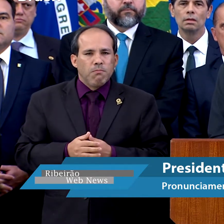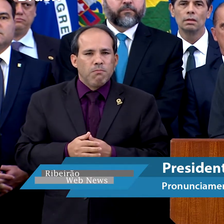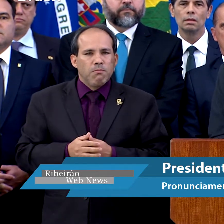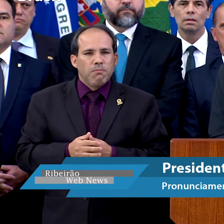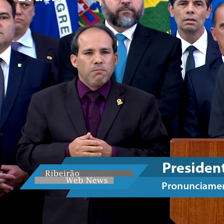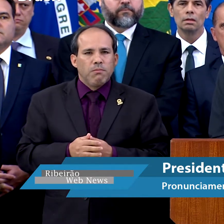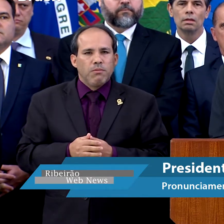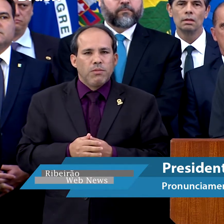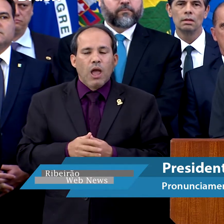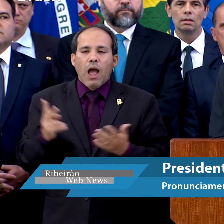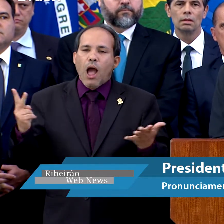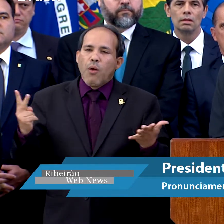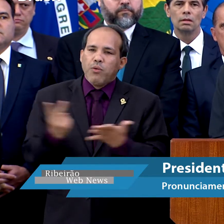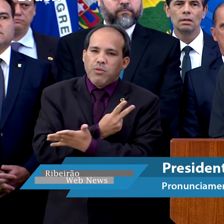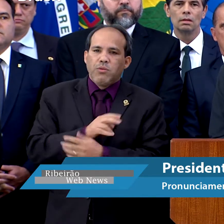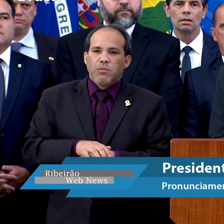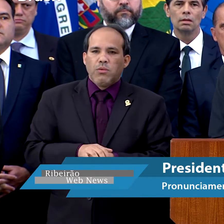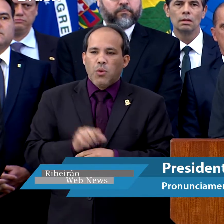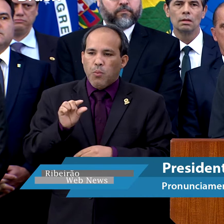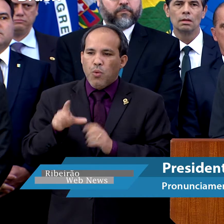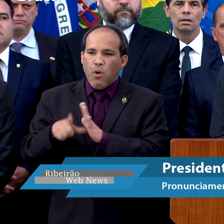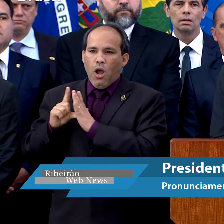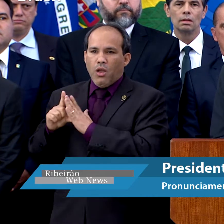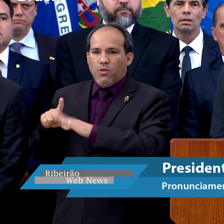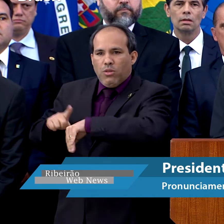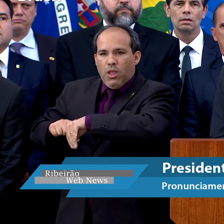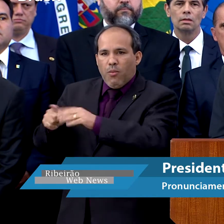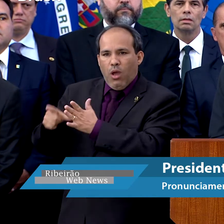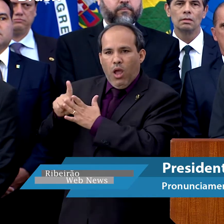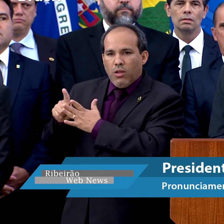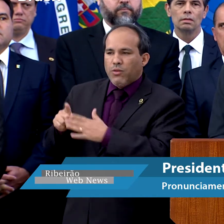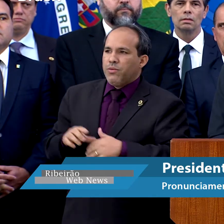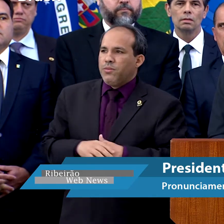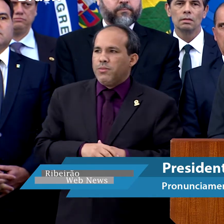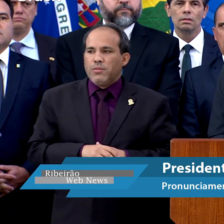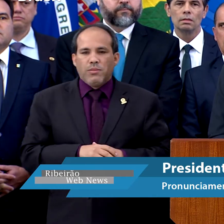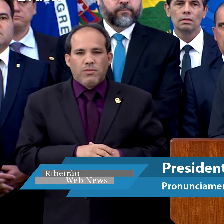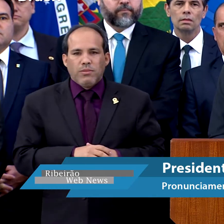e isso aconteceu há poucas horas